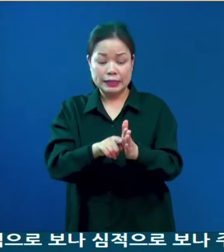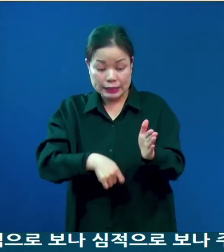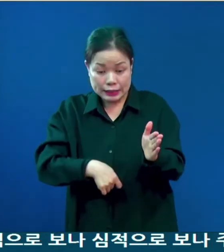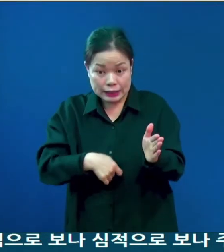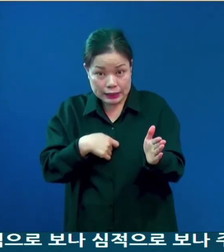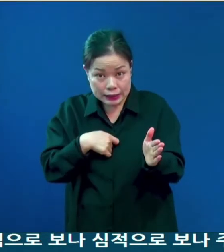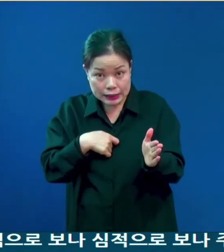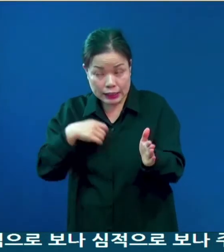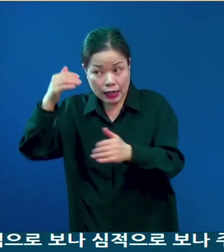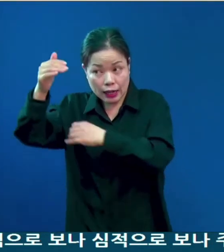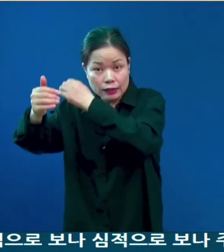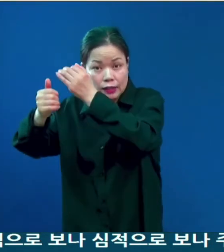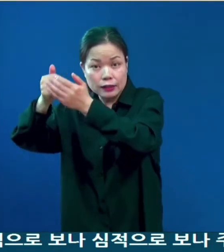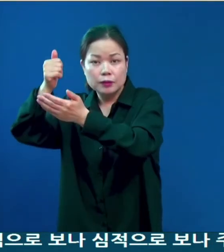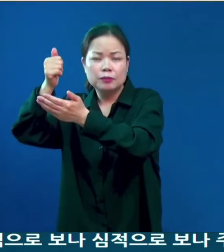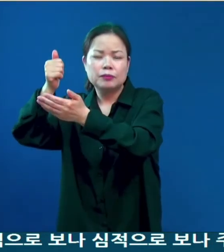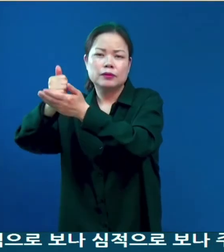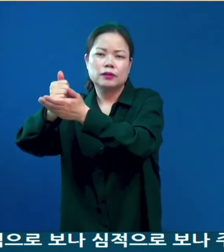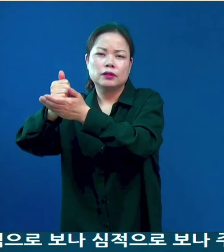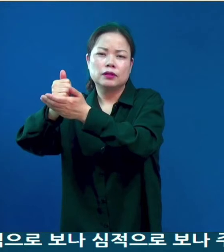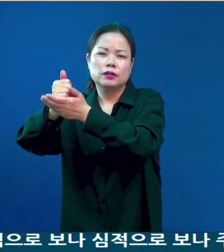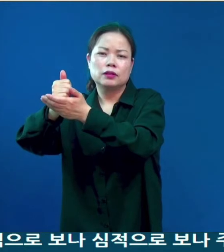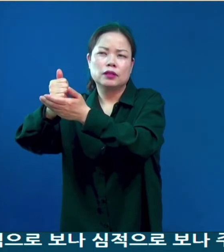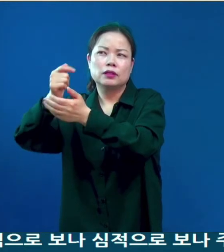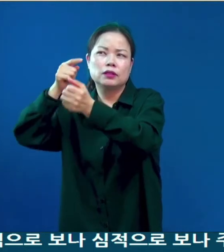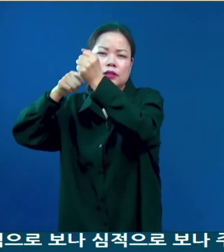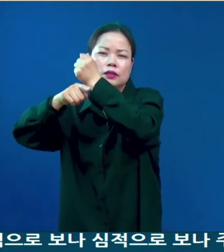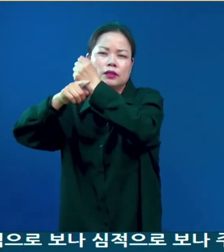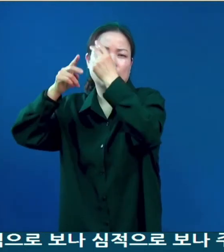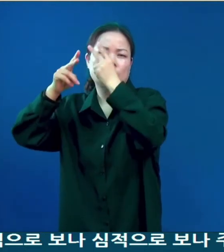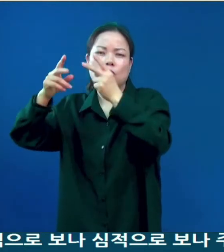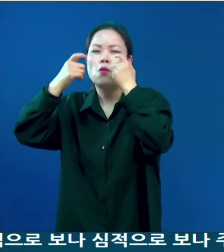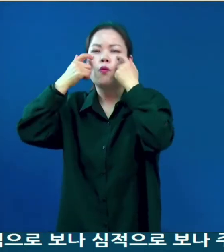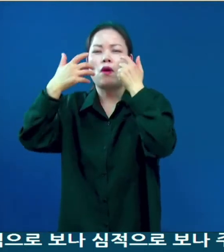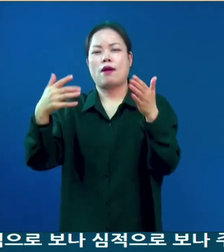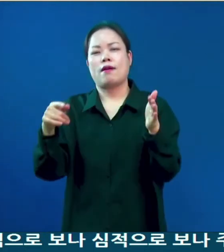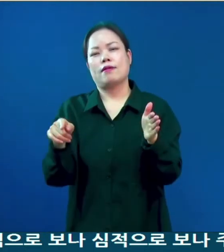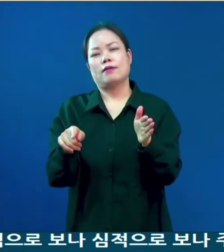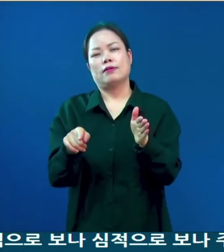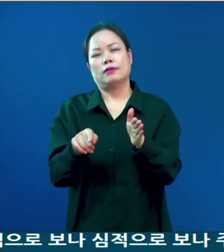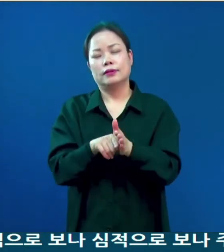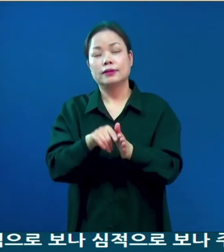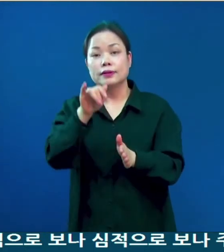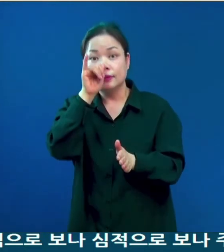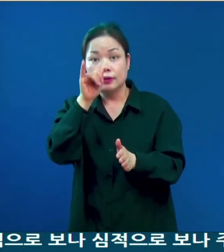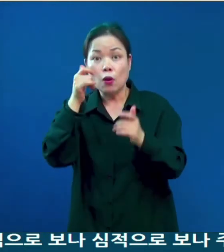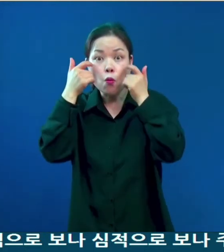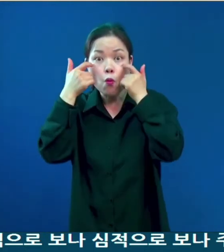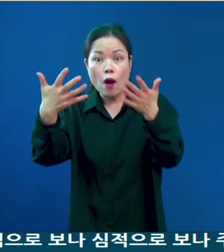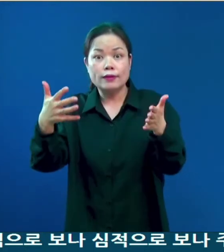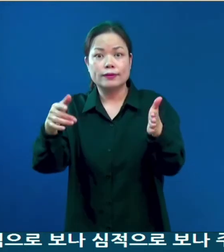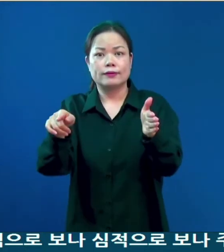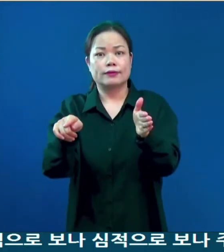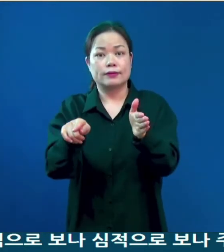신실하신 하나님 그 분의 뜻을 향한 확신이 있었기 때문이라는 것이에요. 확신.